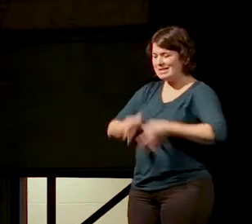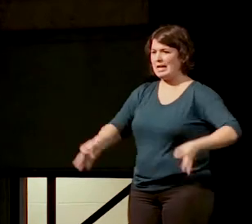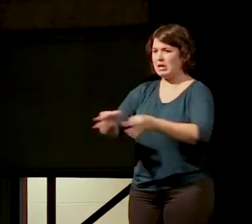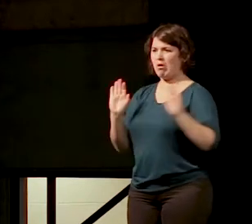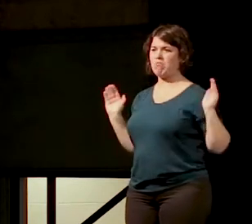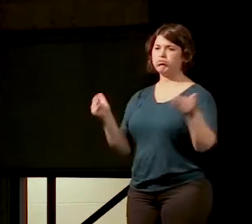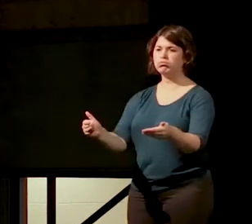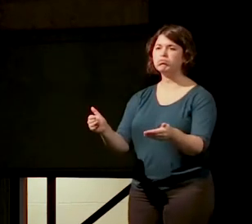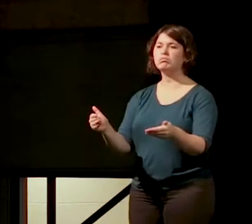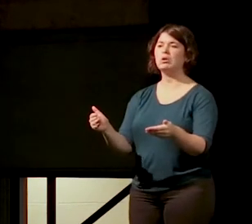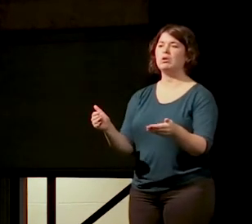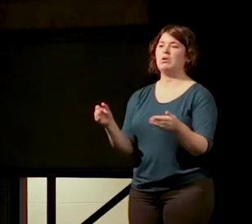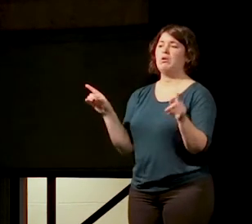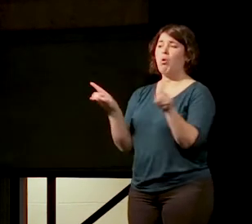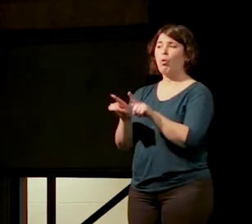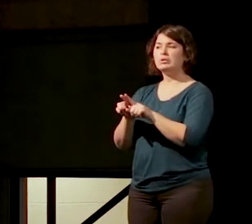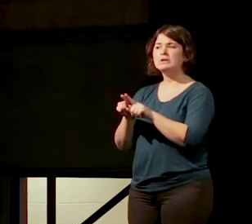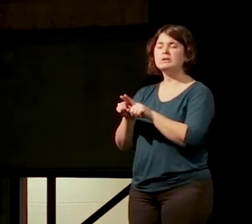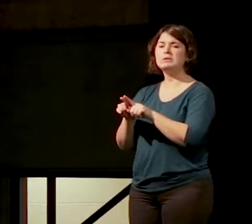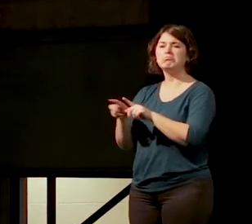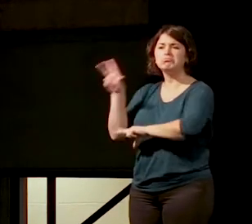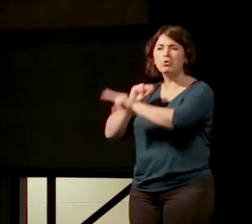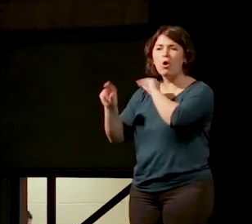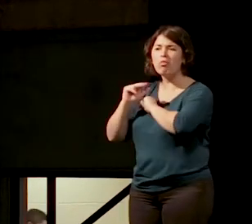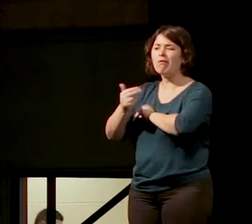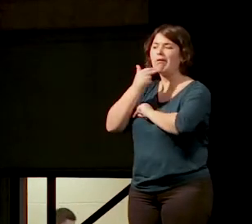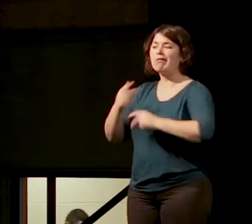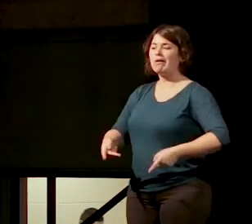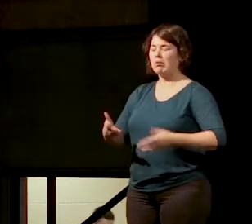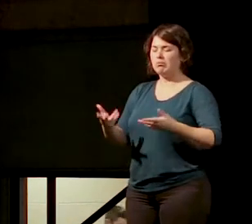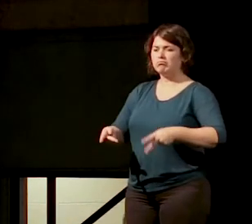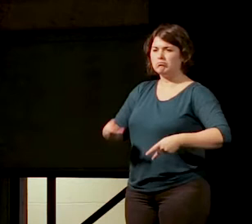territoire. Et j'entends aussi vous parler de qualité de vie,